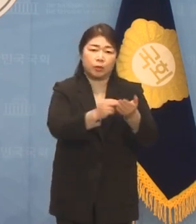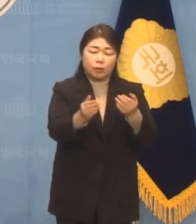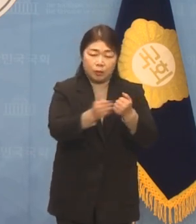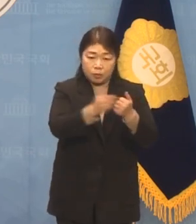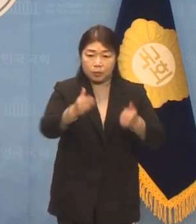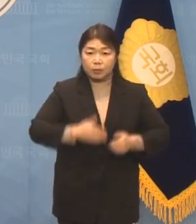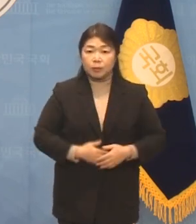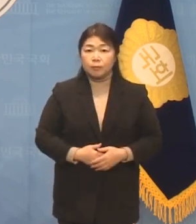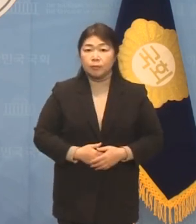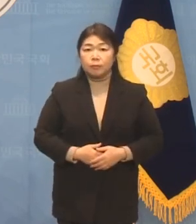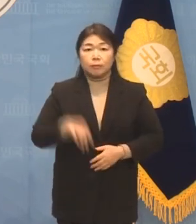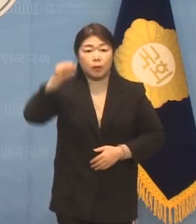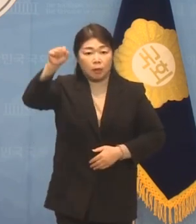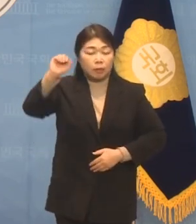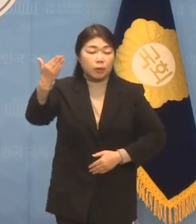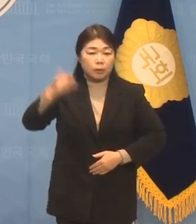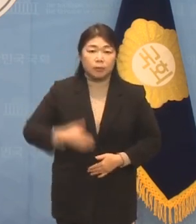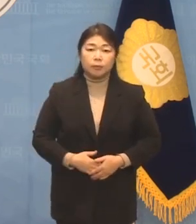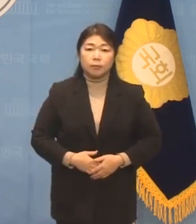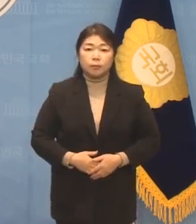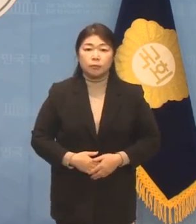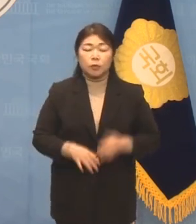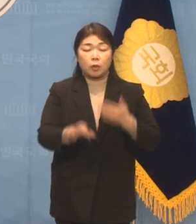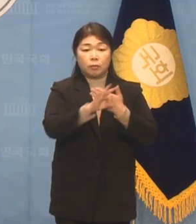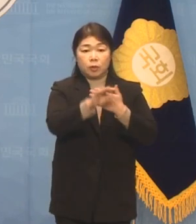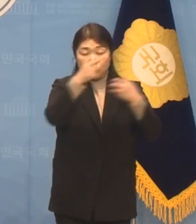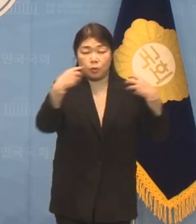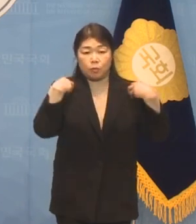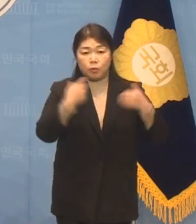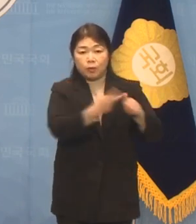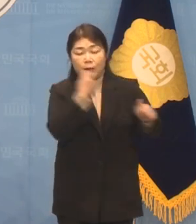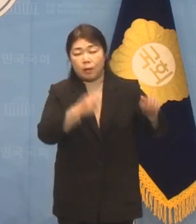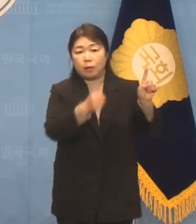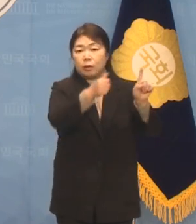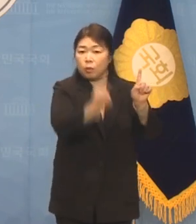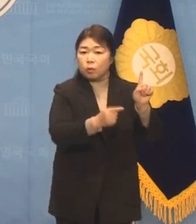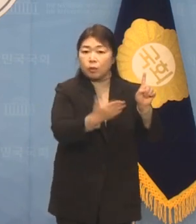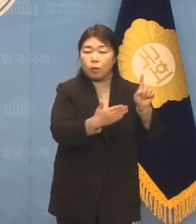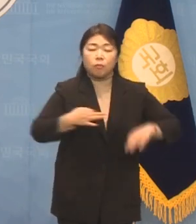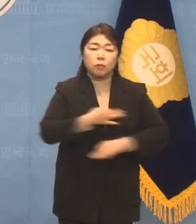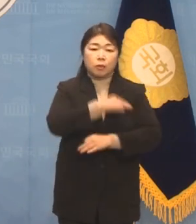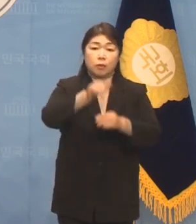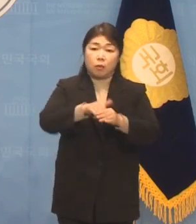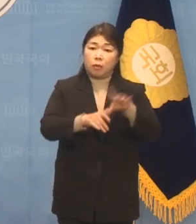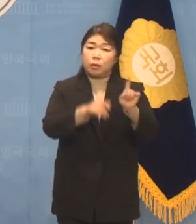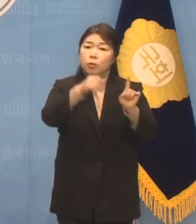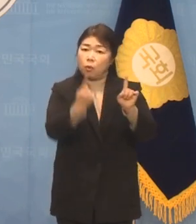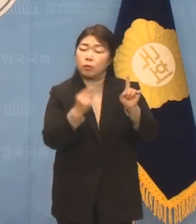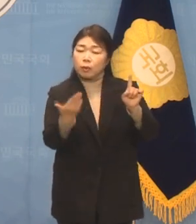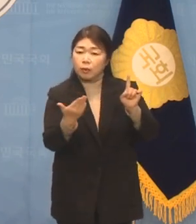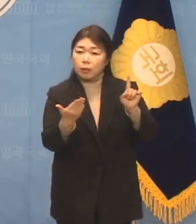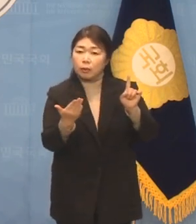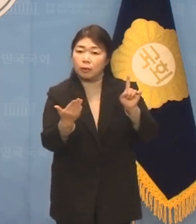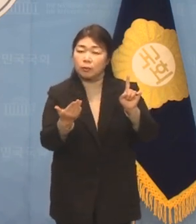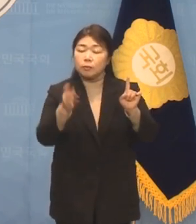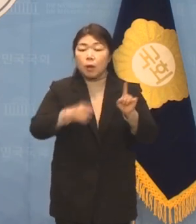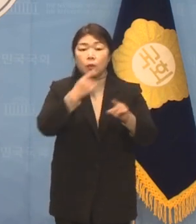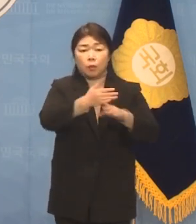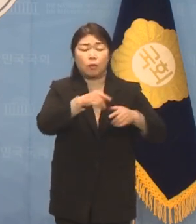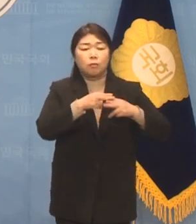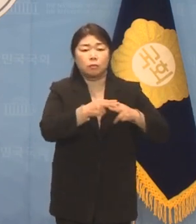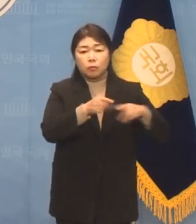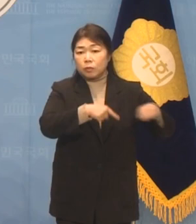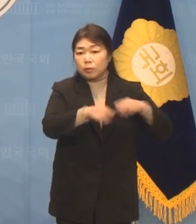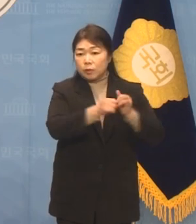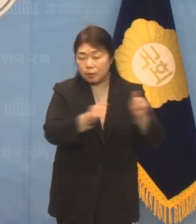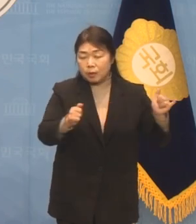대통령은 임시정부 탄핵 1호, 부정선거 1호, 4.19로 인한 국민 탄핵 1호의 독재자임을